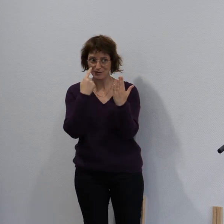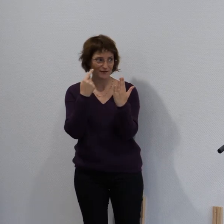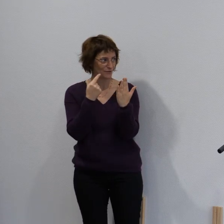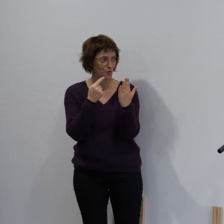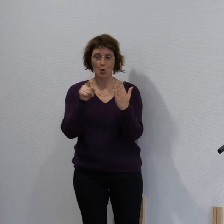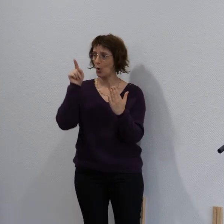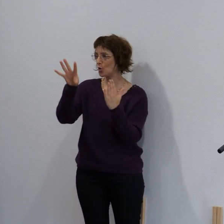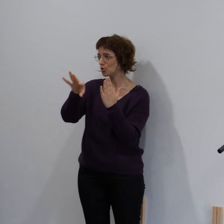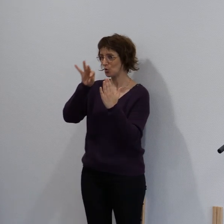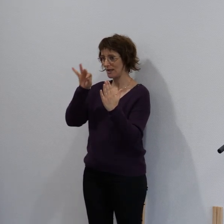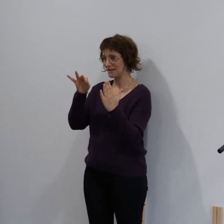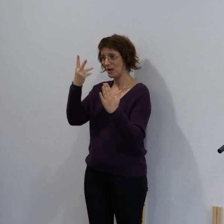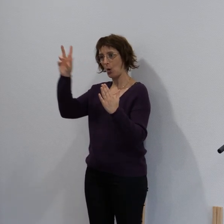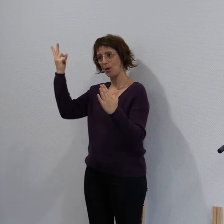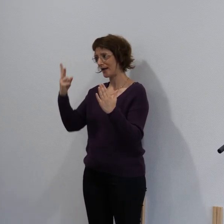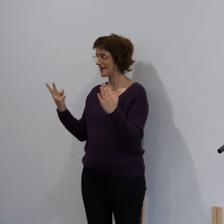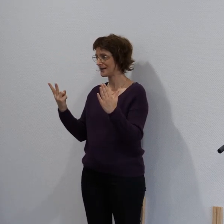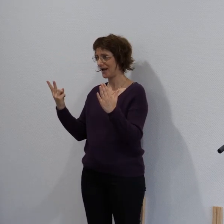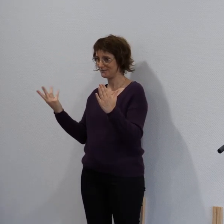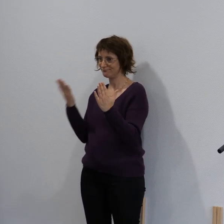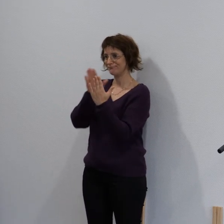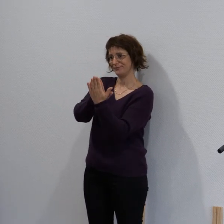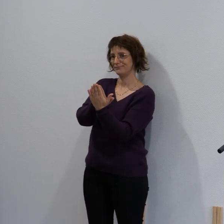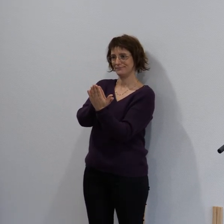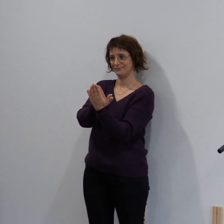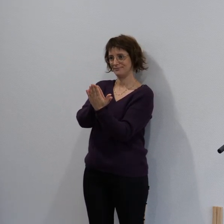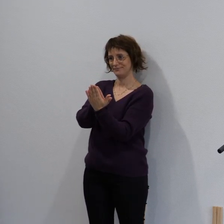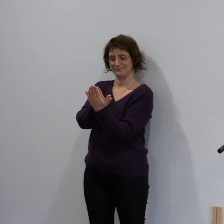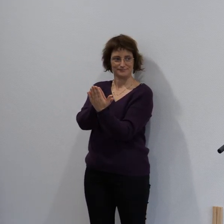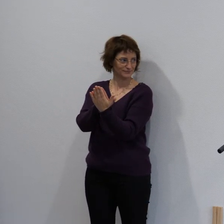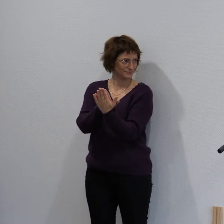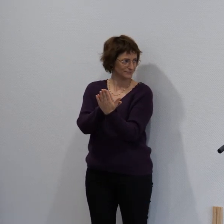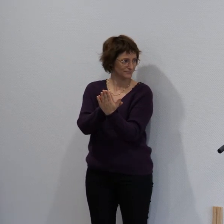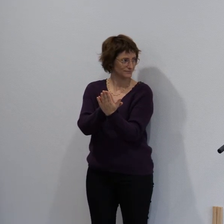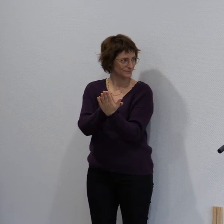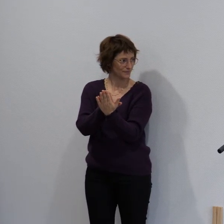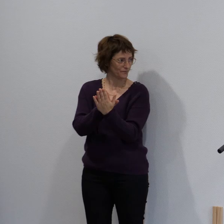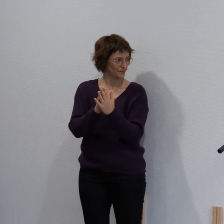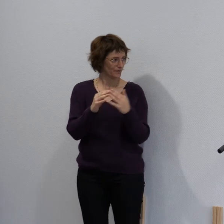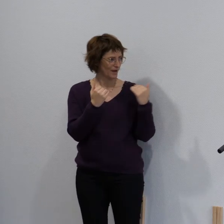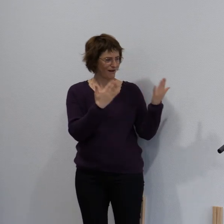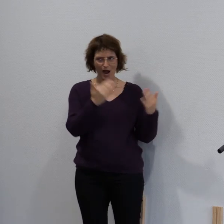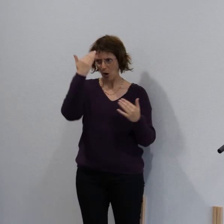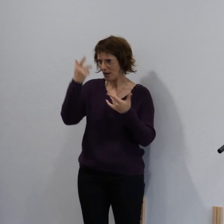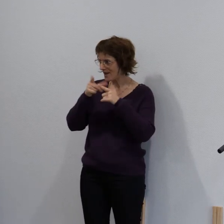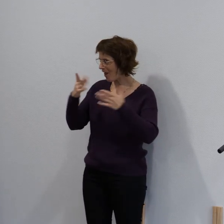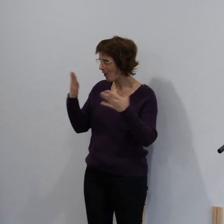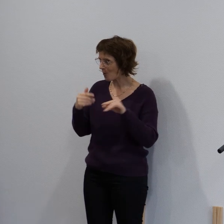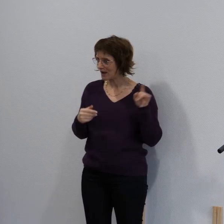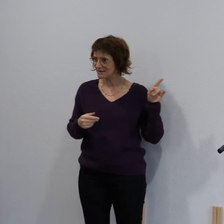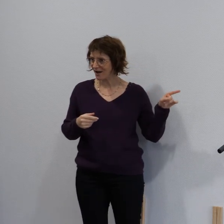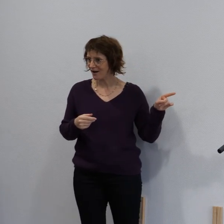choisi de prendre un autre dessin pour faire la couverture du livre. Et alors là, est-ce que vous savez dans quelle langue